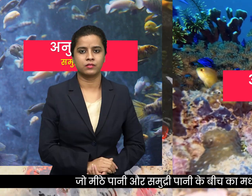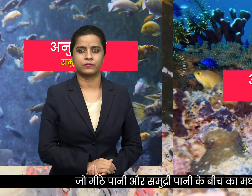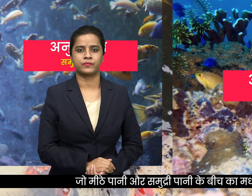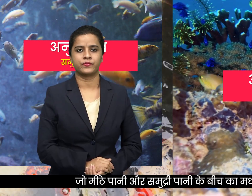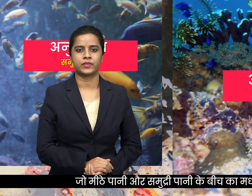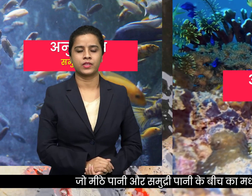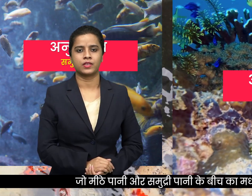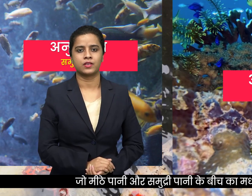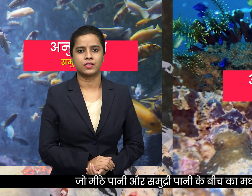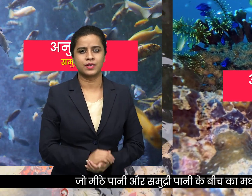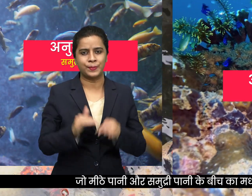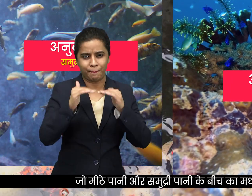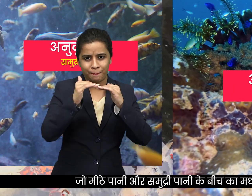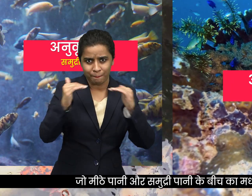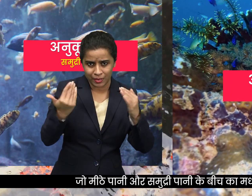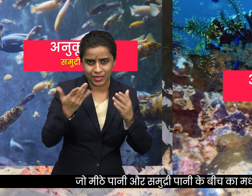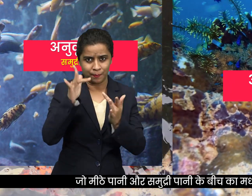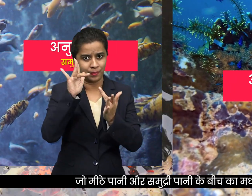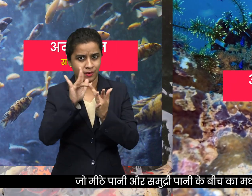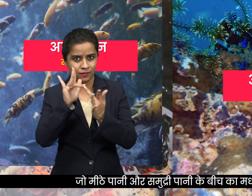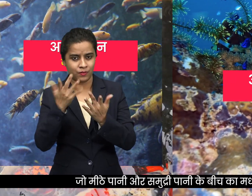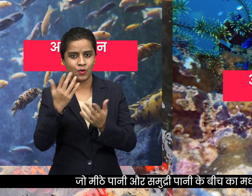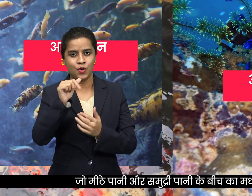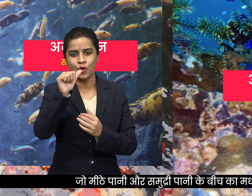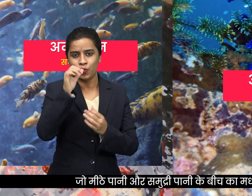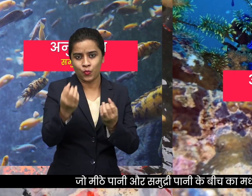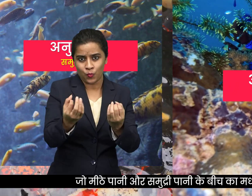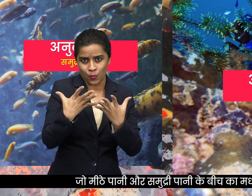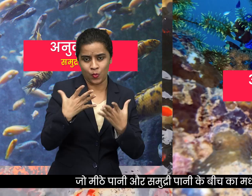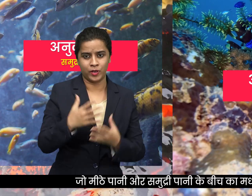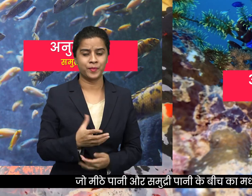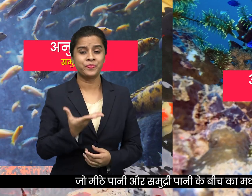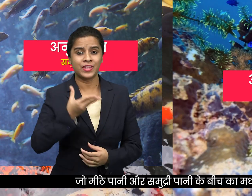जो मीठे पानी और समुद्री पानी के बीच का मध्य है।